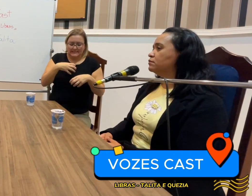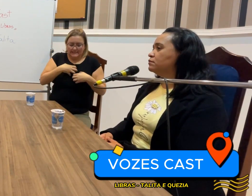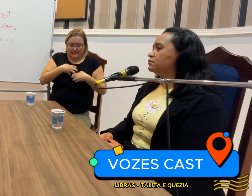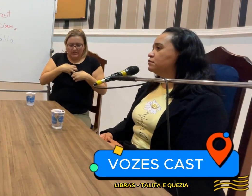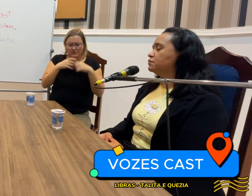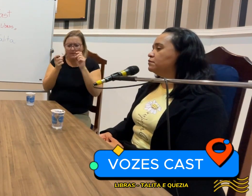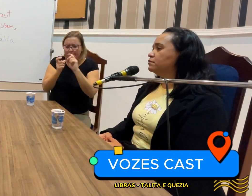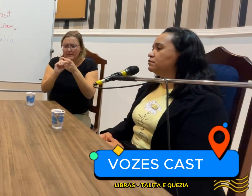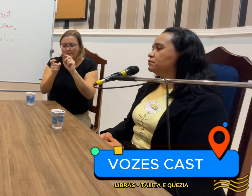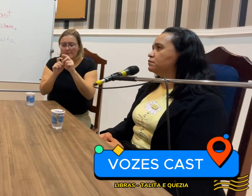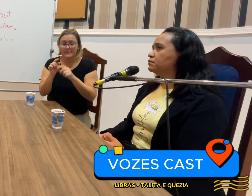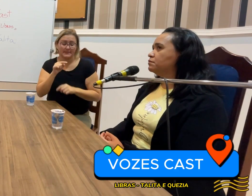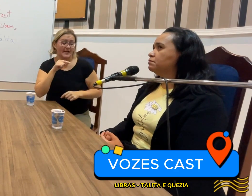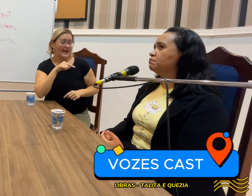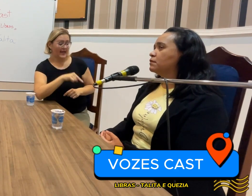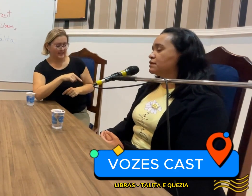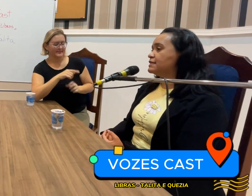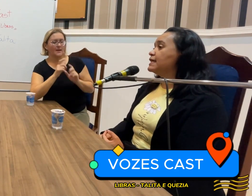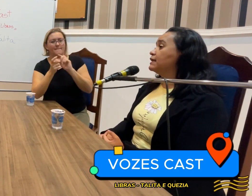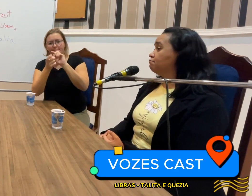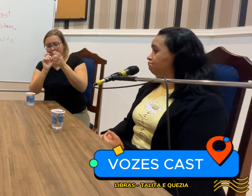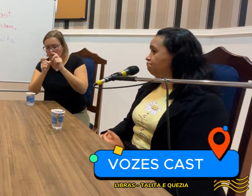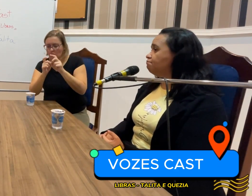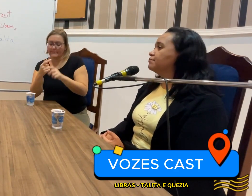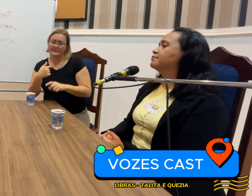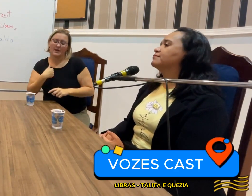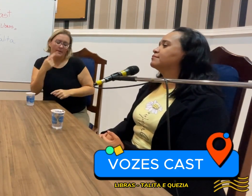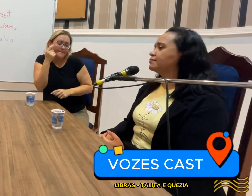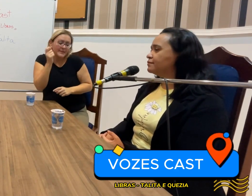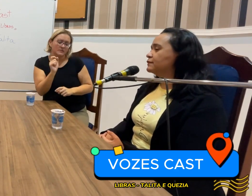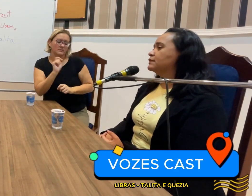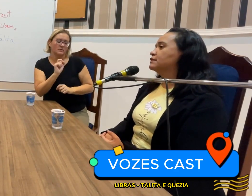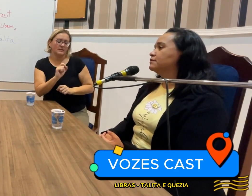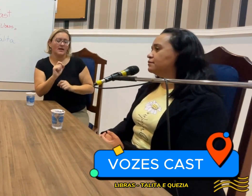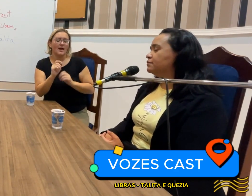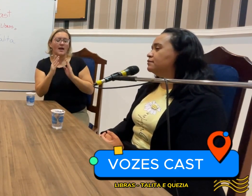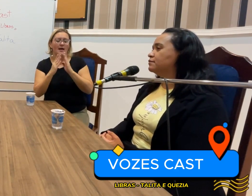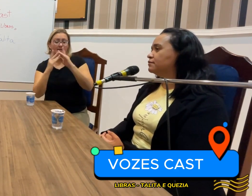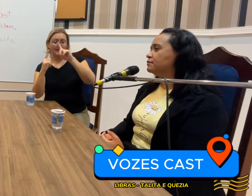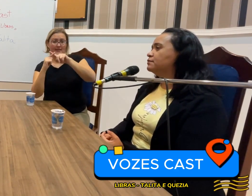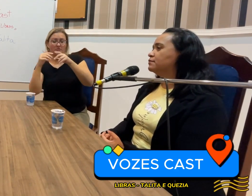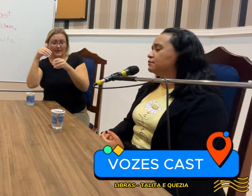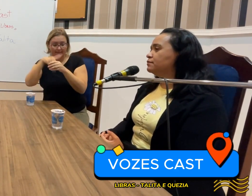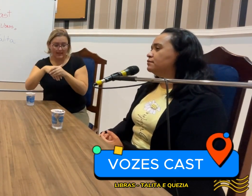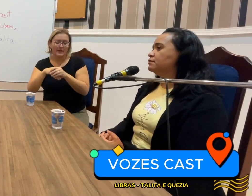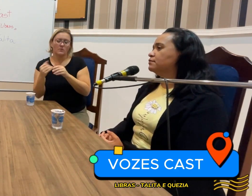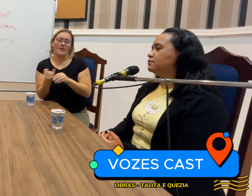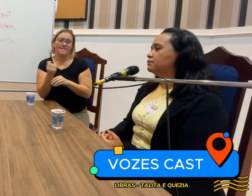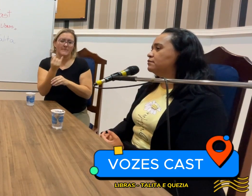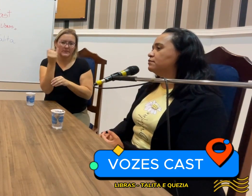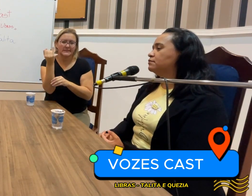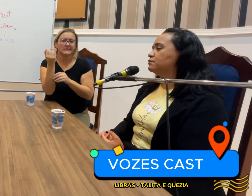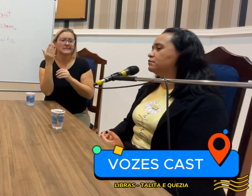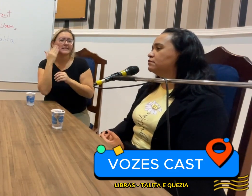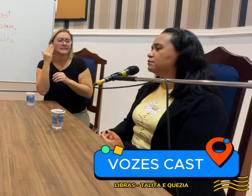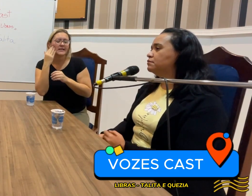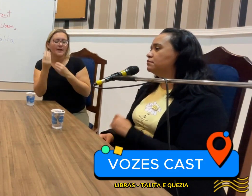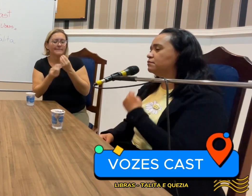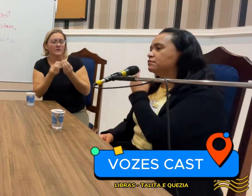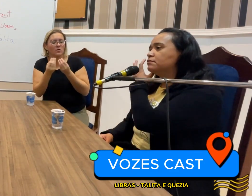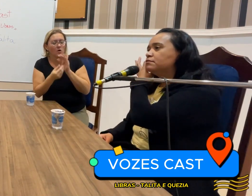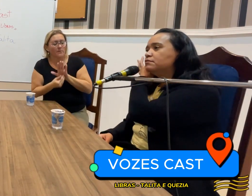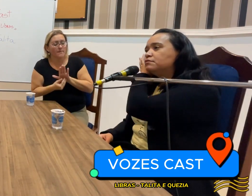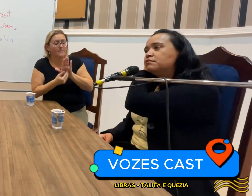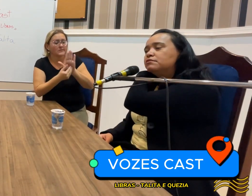ela é muito importante. Sim. Dentro das igrejas, certo? A importância de levar a forma como você